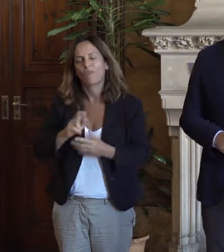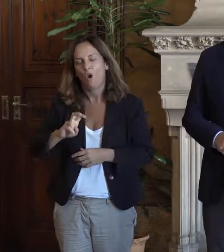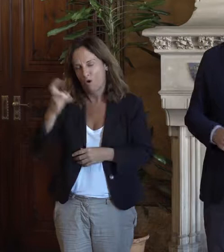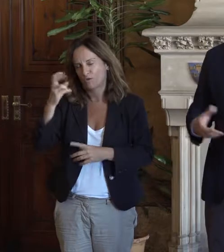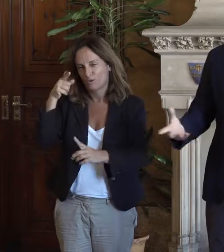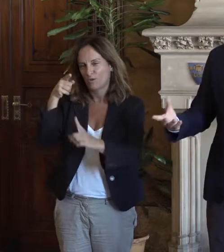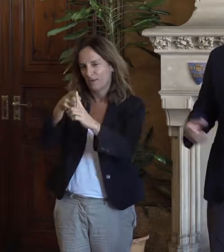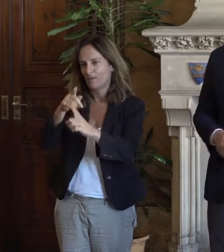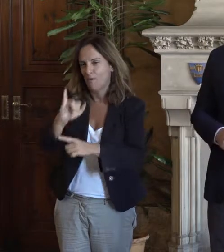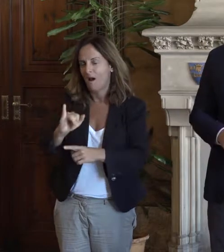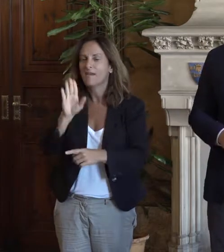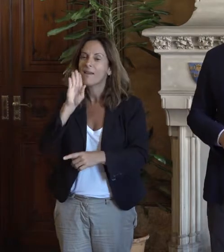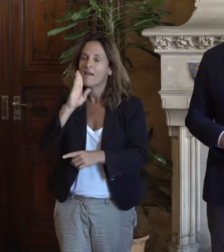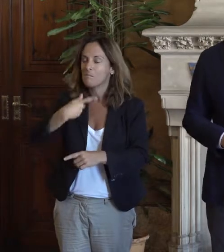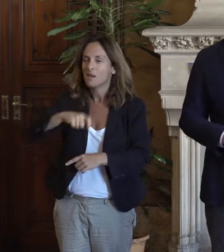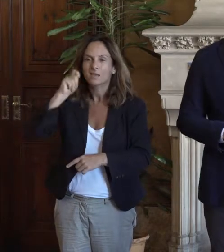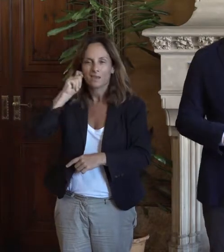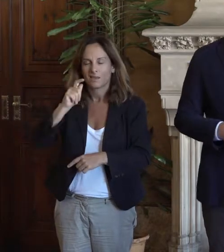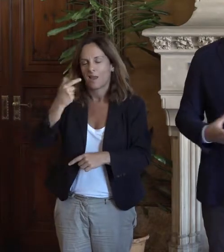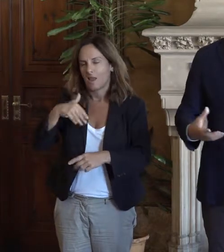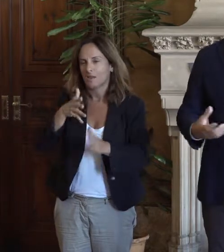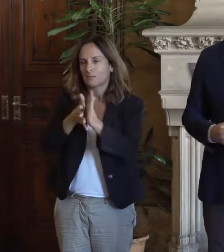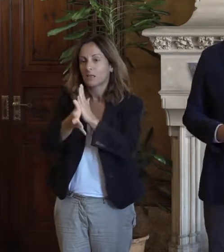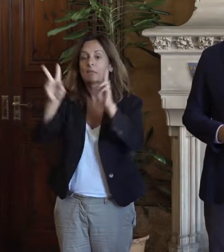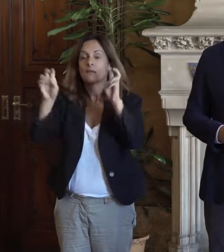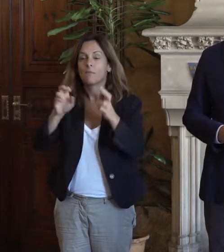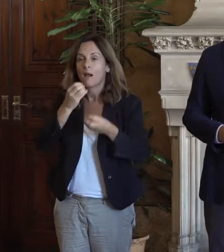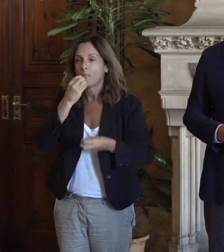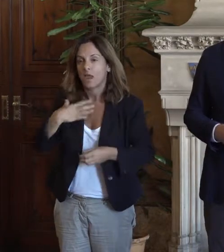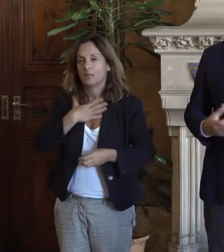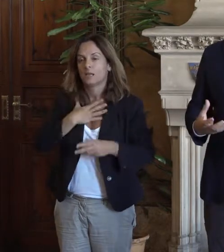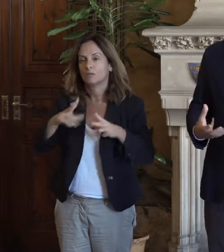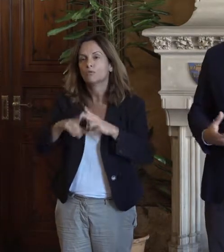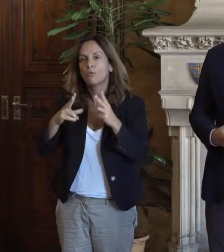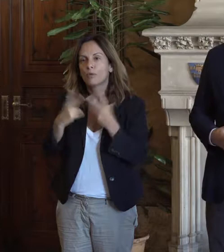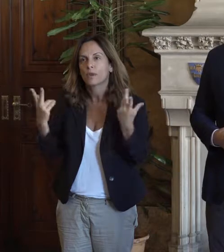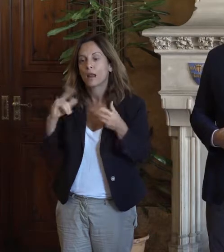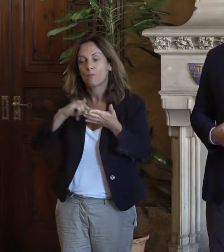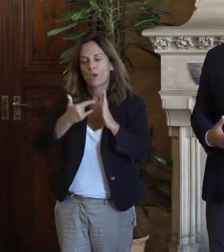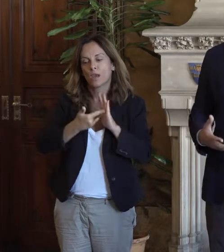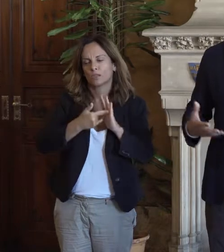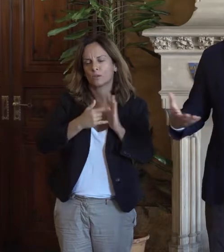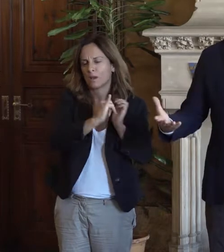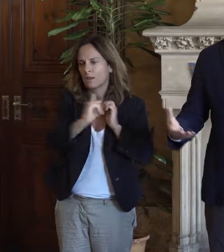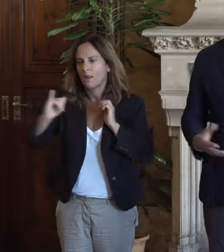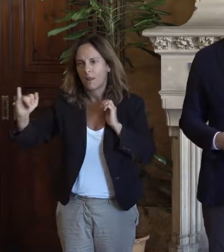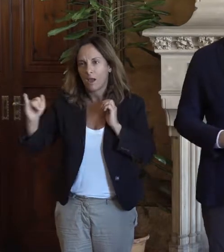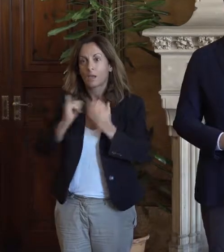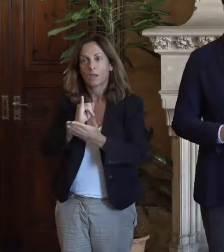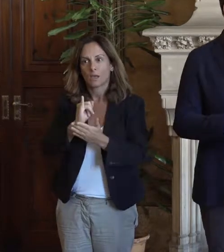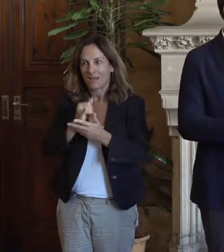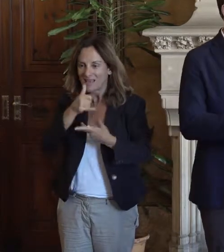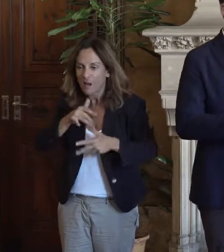la presidenta, en el tema de benestar social i ampliar projectes que ara mateix Lima s'està posant en marxa amb èxit,